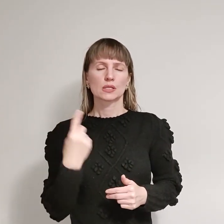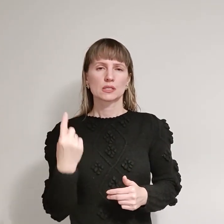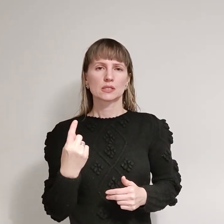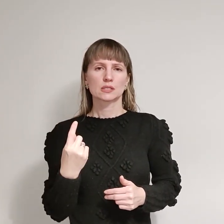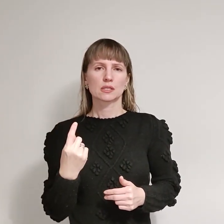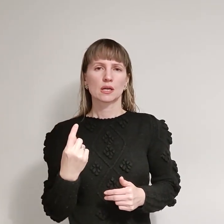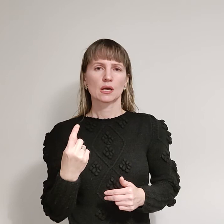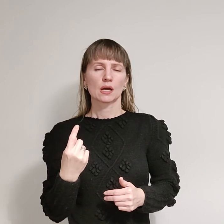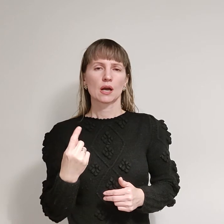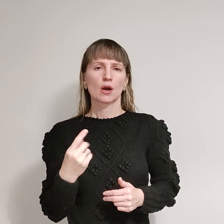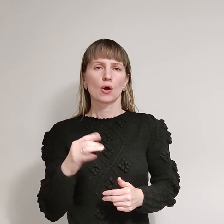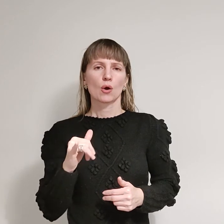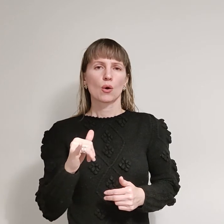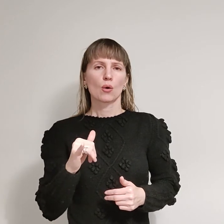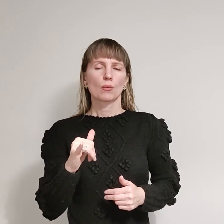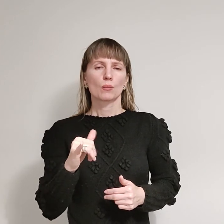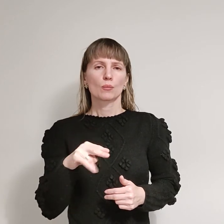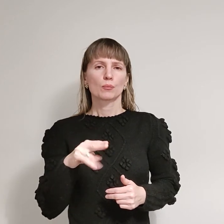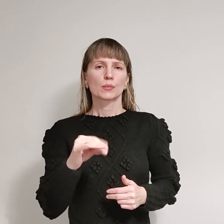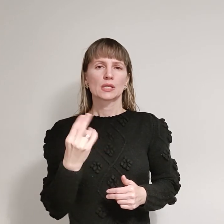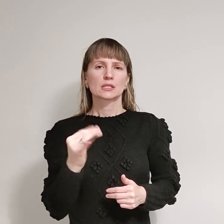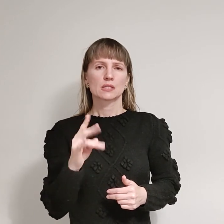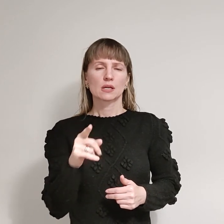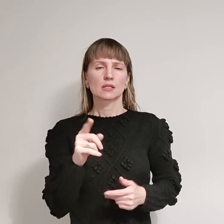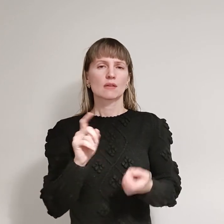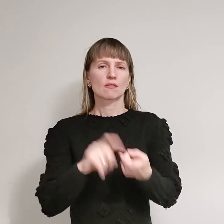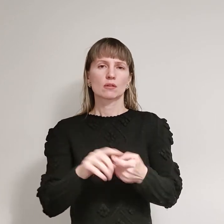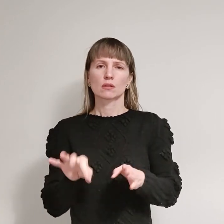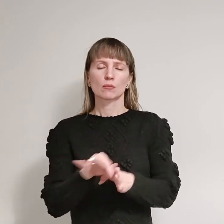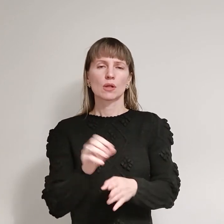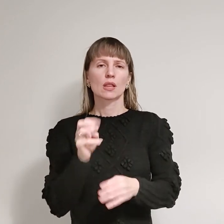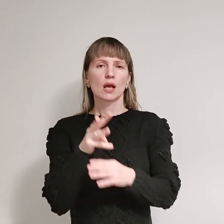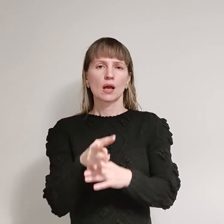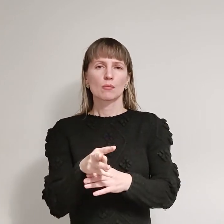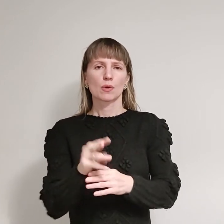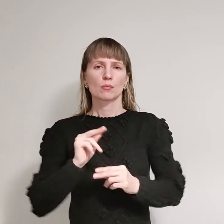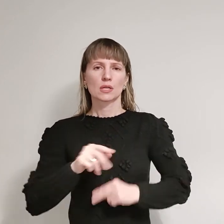Аліною Піцик, але вона на зв'язок не вийшла. Не на камеру працівник Запорізького